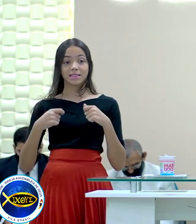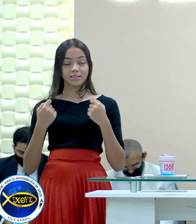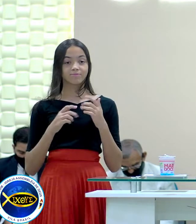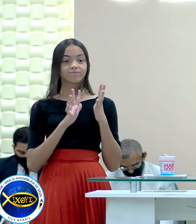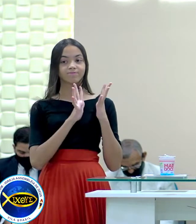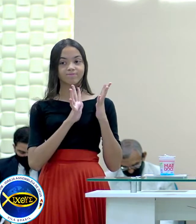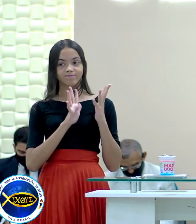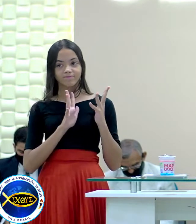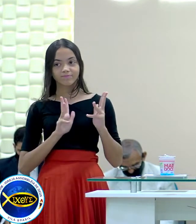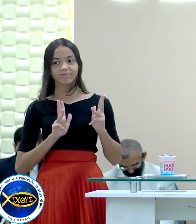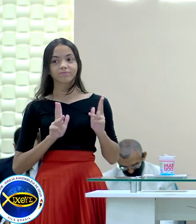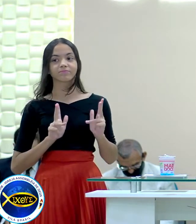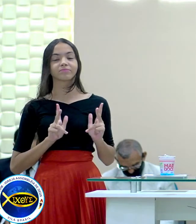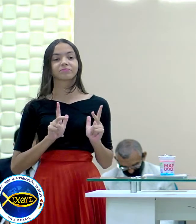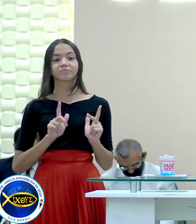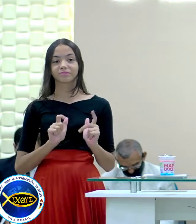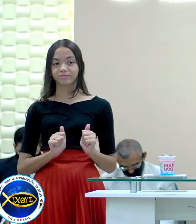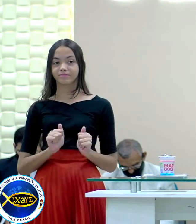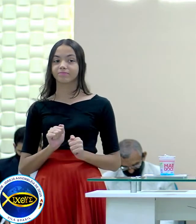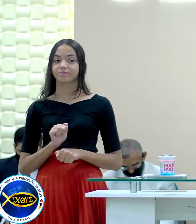Em santidade.